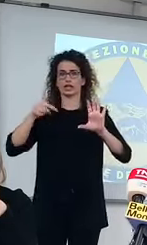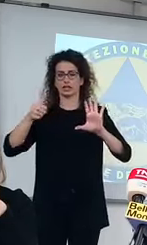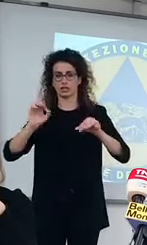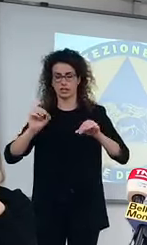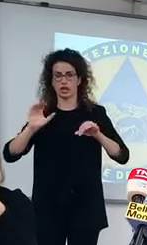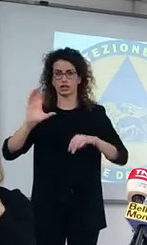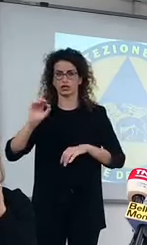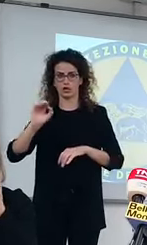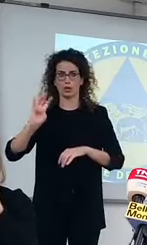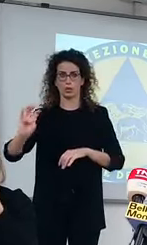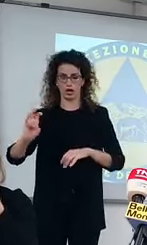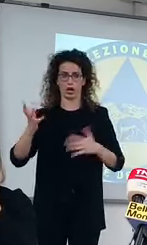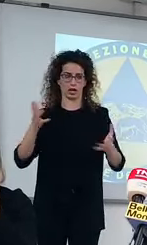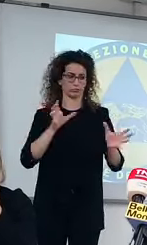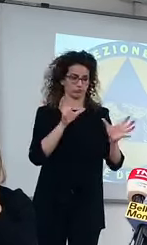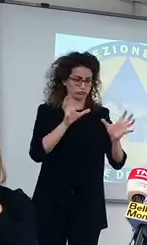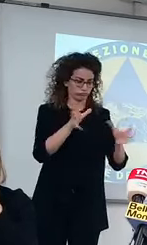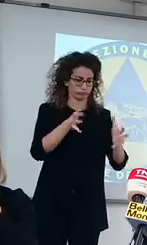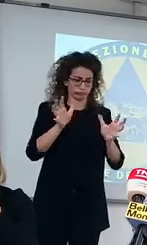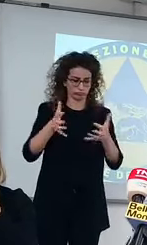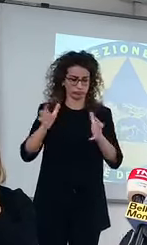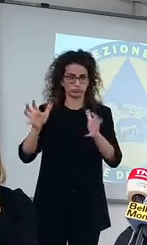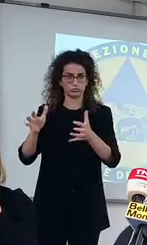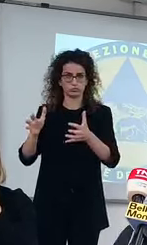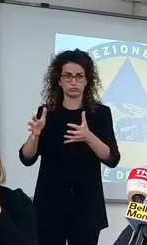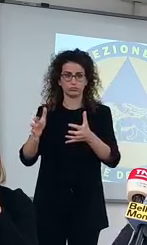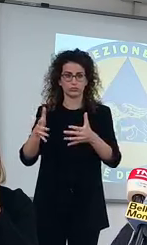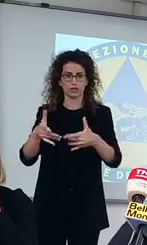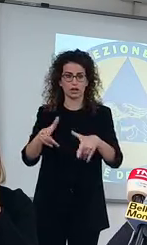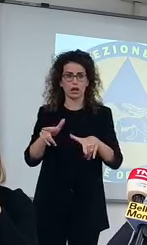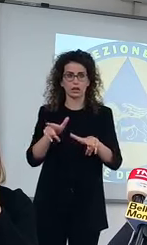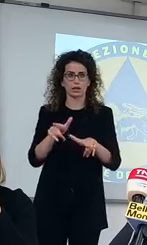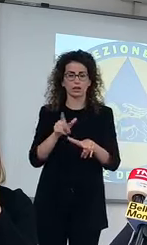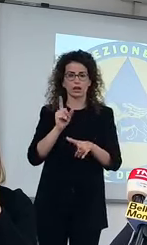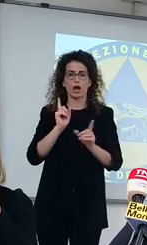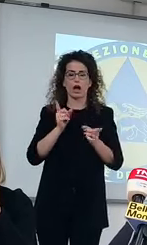40, senza saperlo ci ha salvato